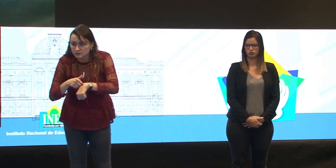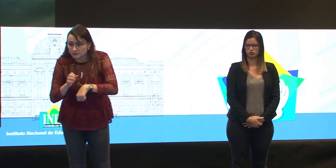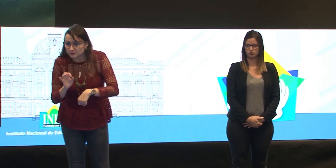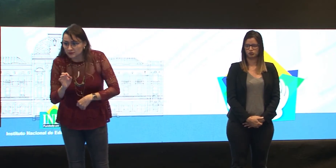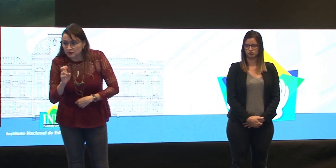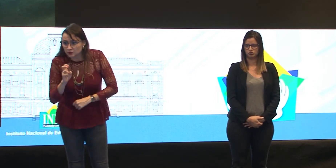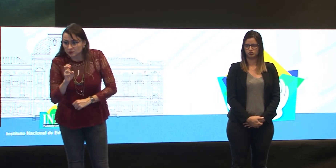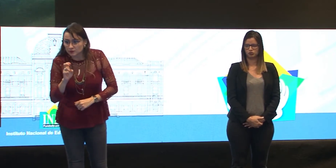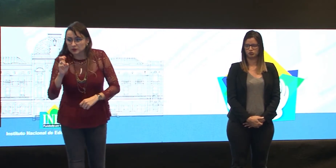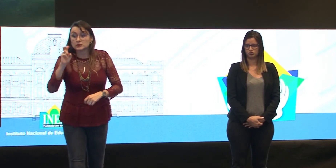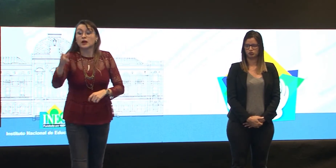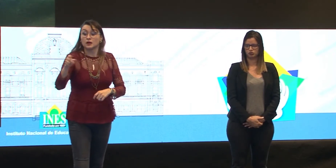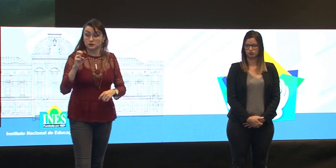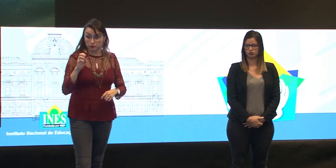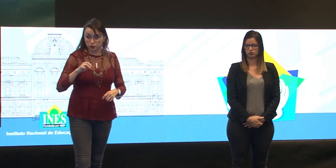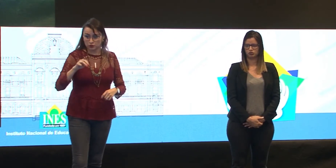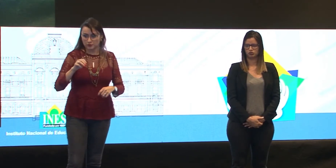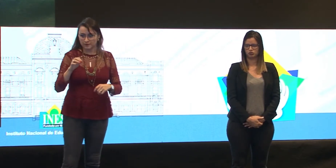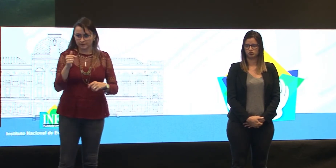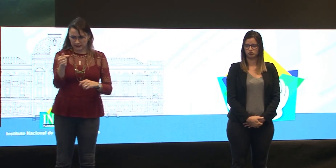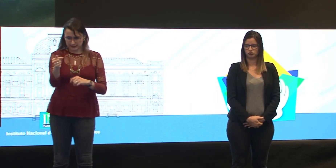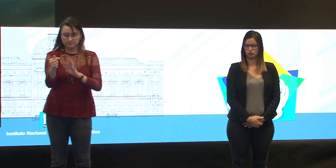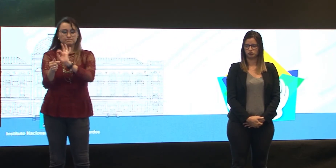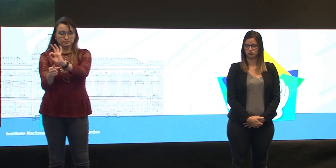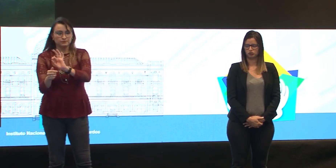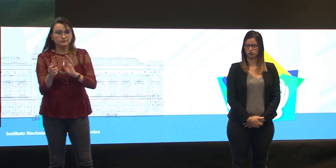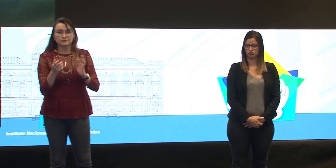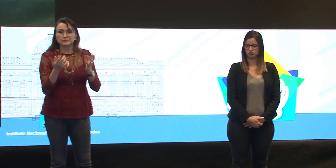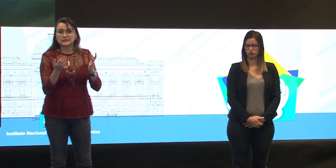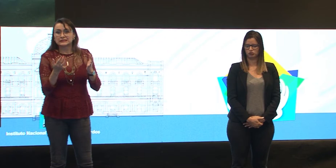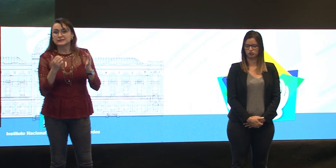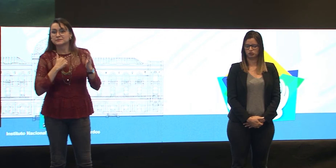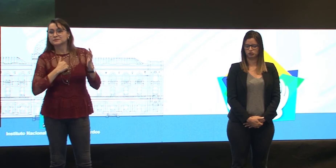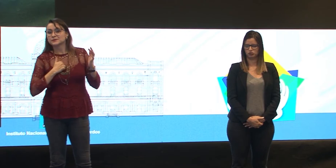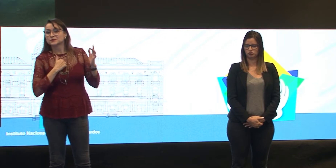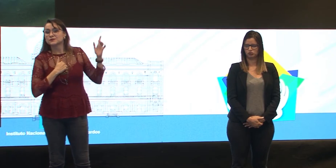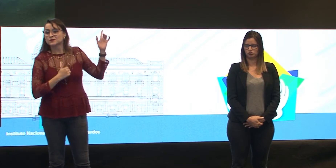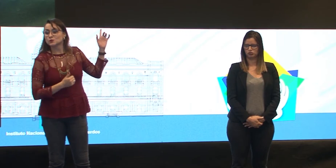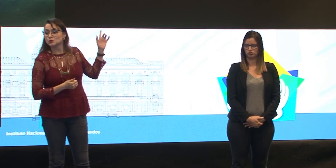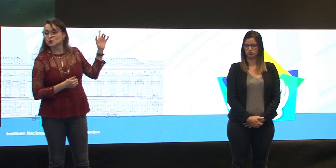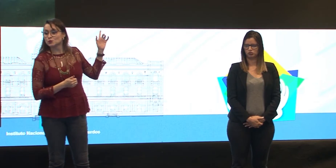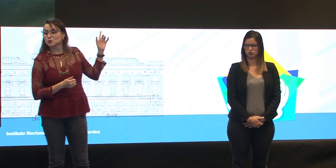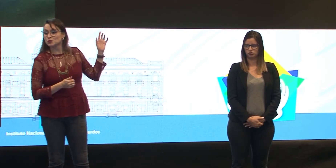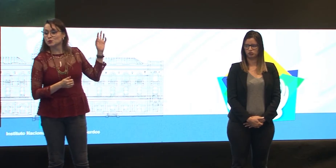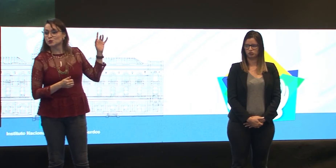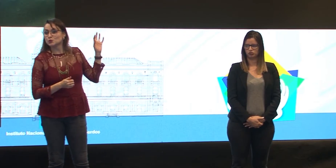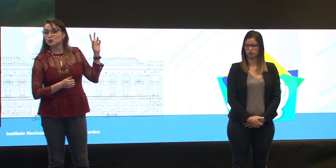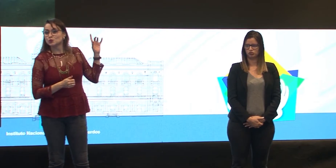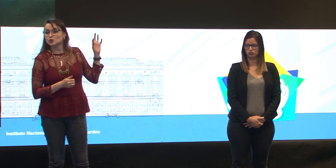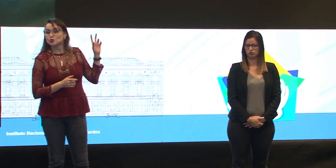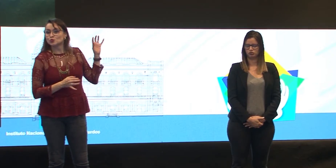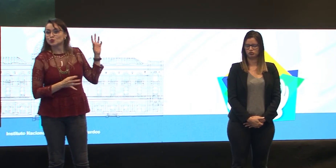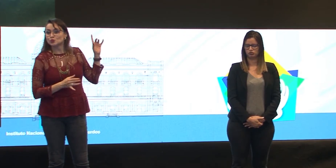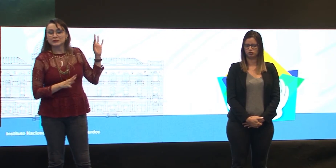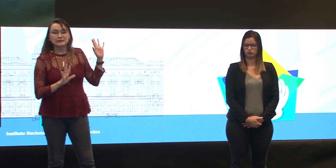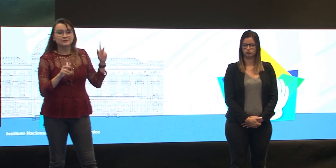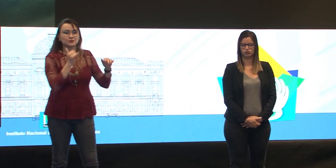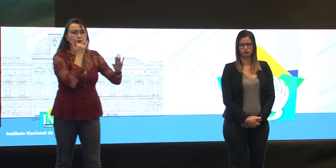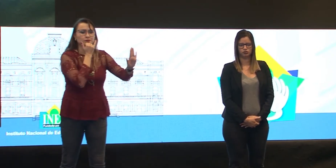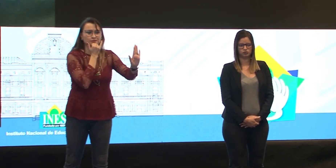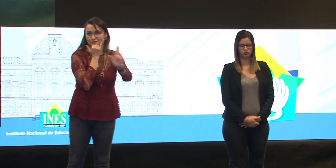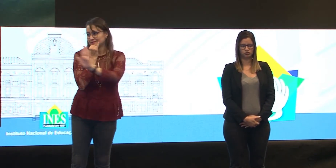Quanto tempo eu tenho? 5 minutos? Faltam 7. O slide, por favor.